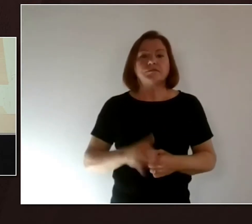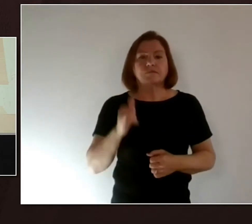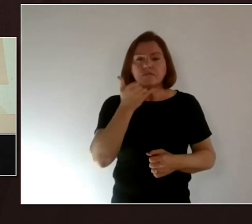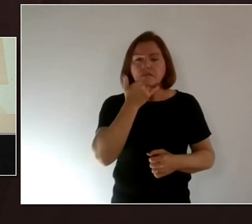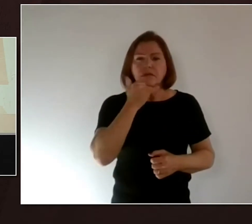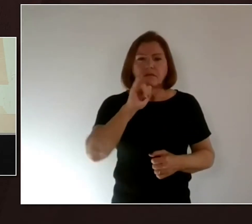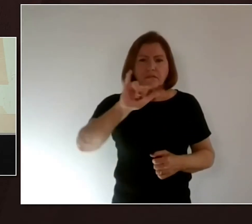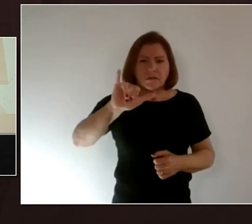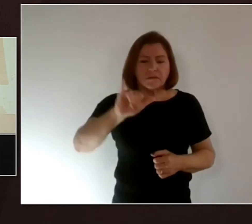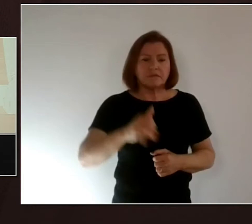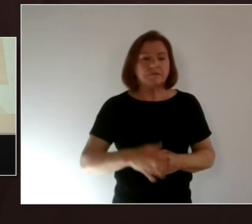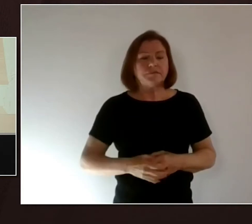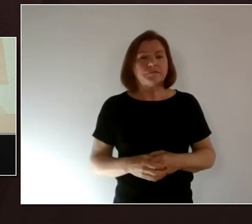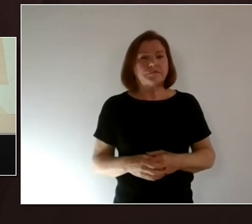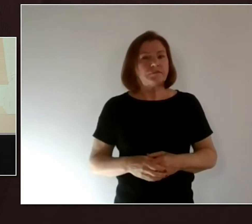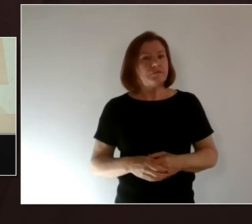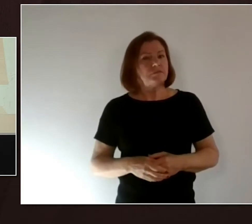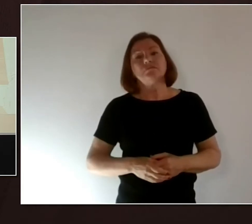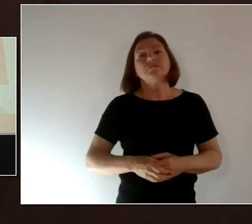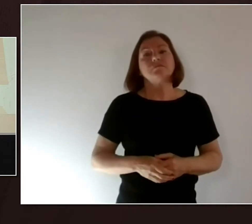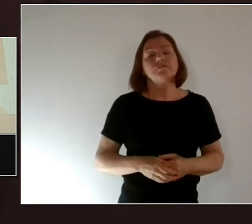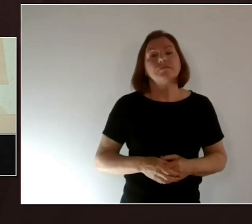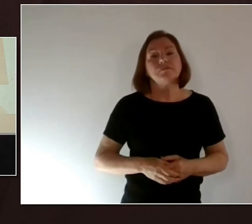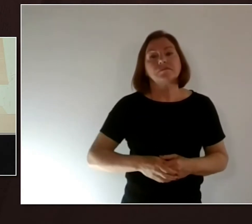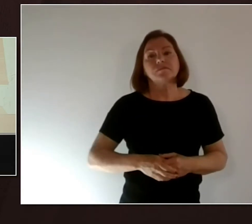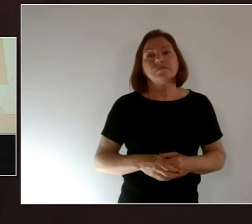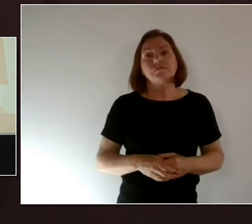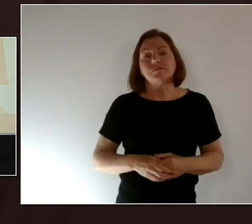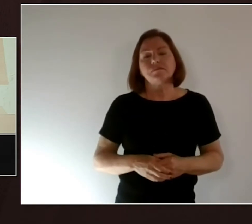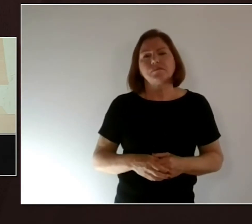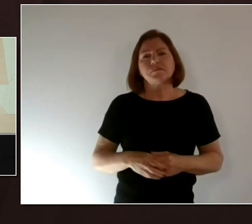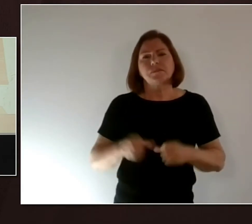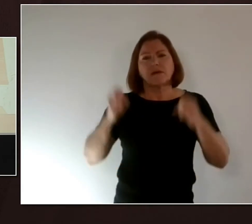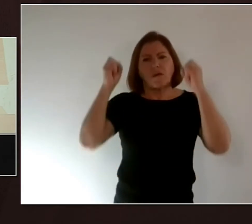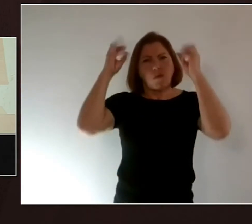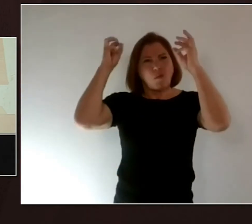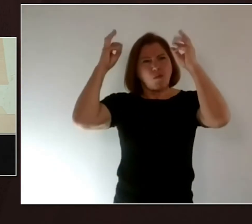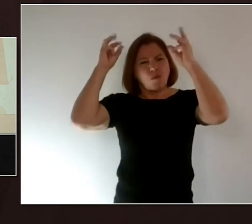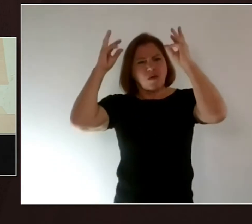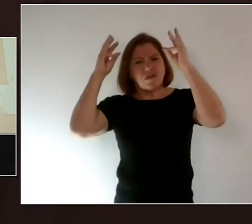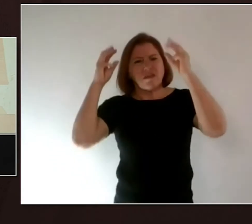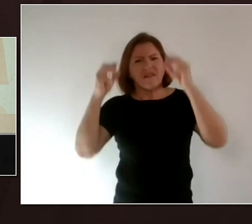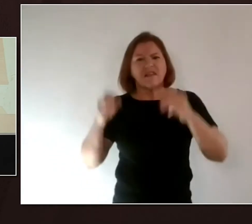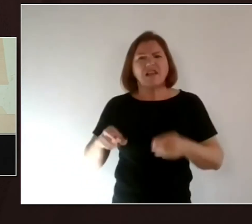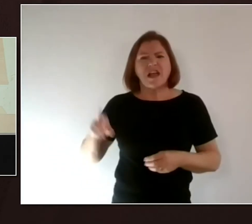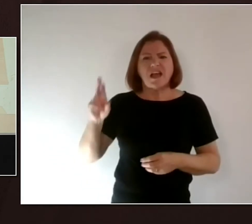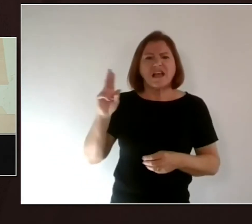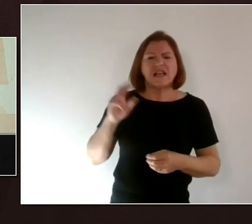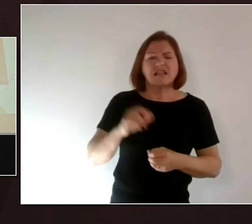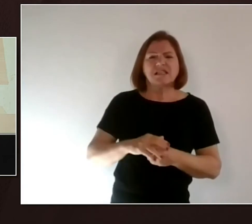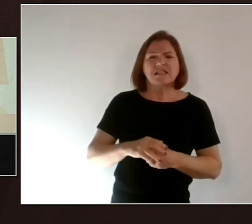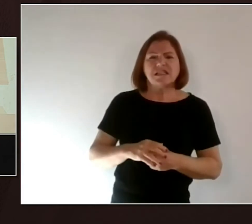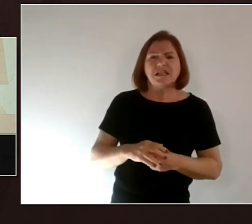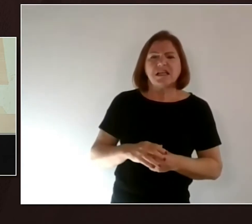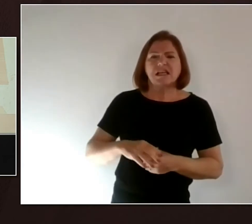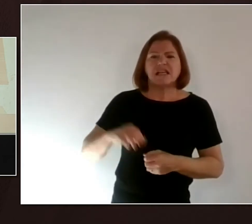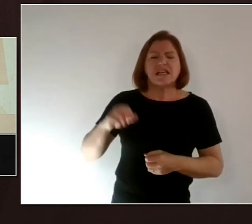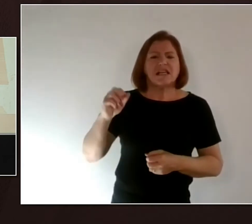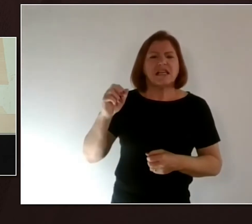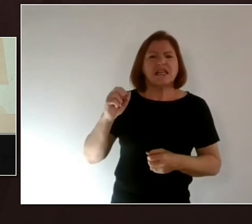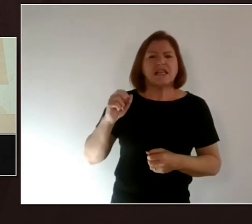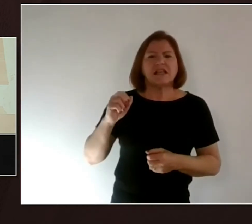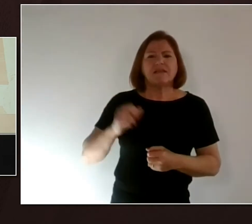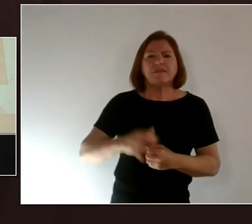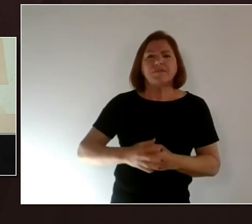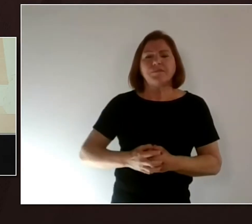que rebelou contra Moisés e se arrependeu antes de ficar leproso, e Deus ainda o fez o